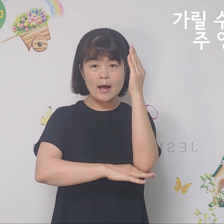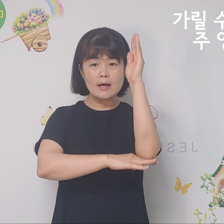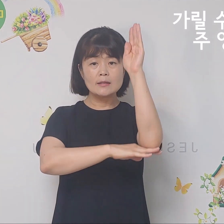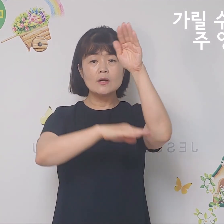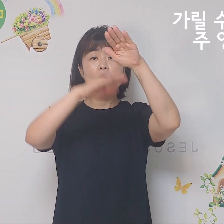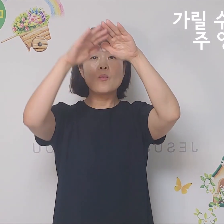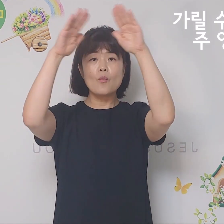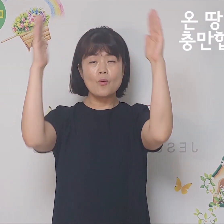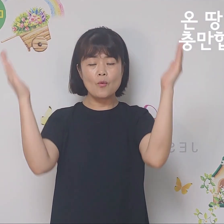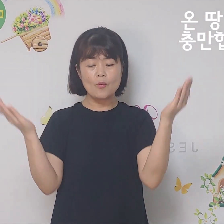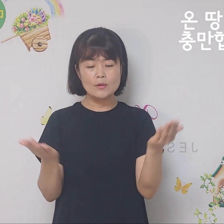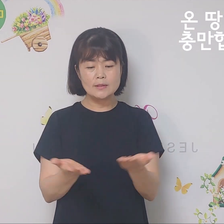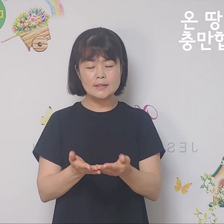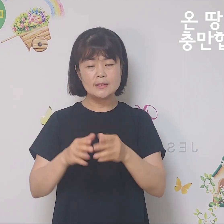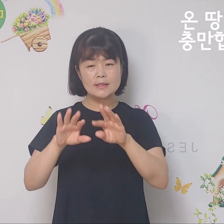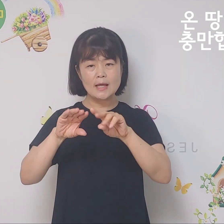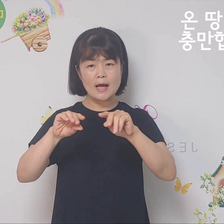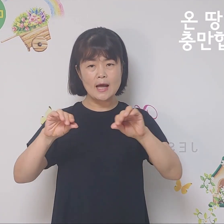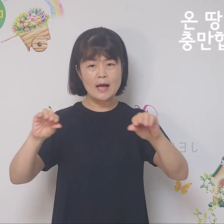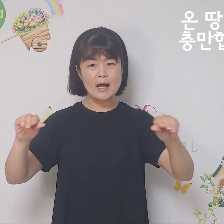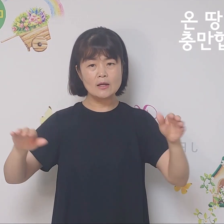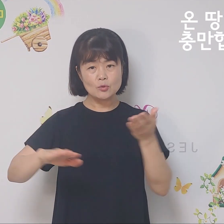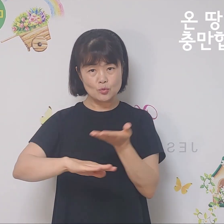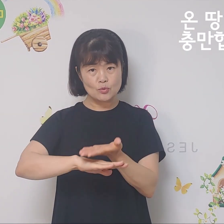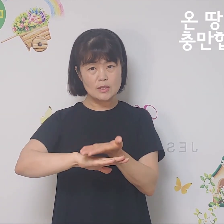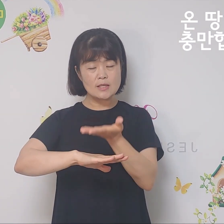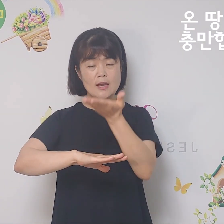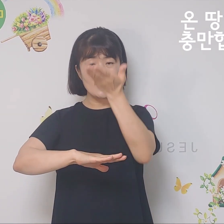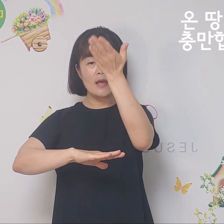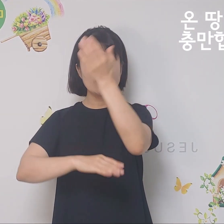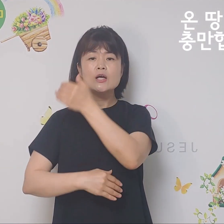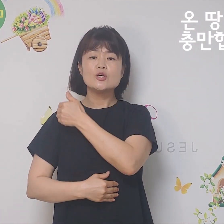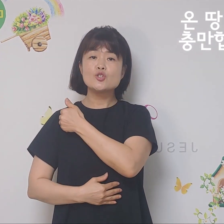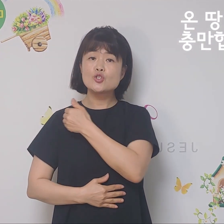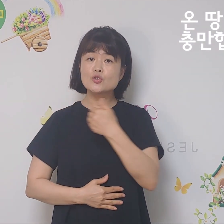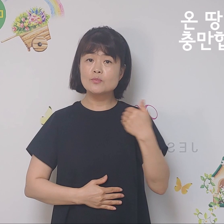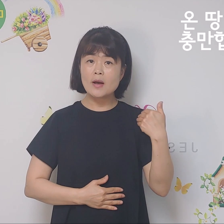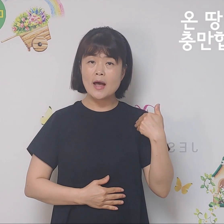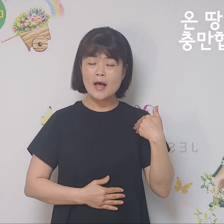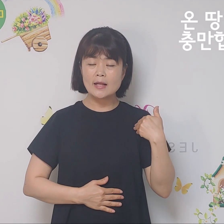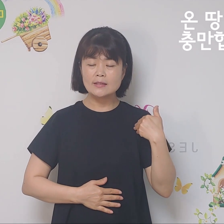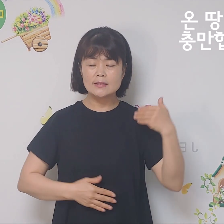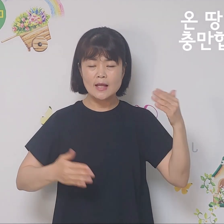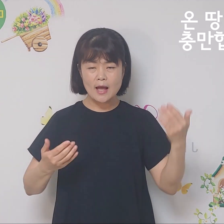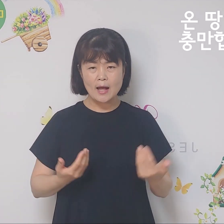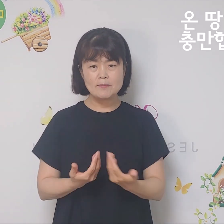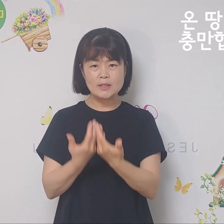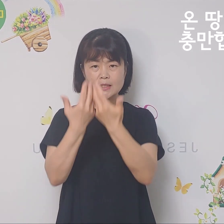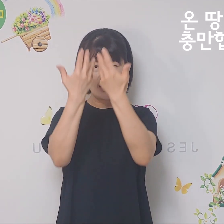영광 온 땅 위에 충만합니다.